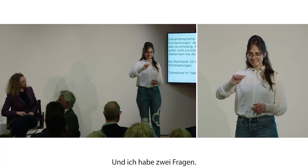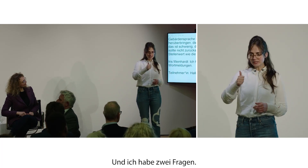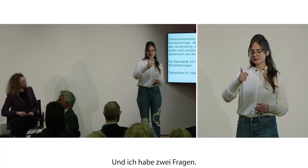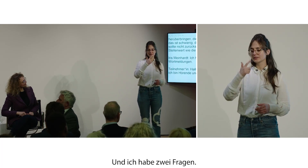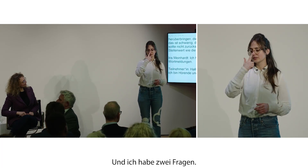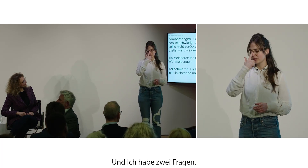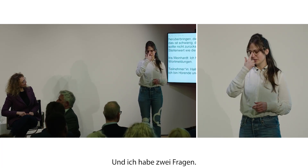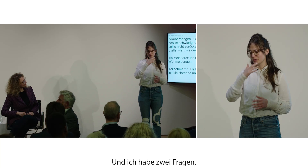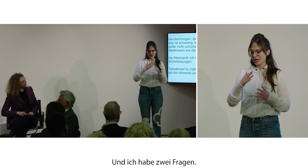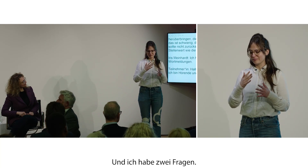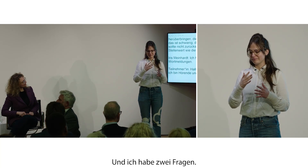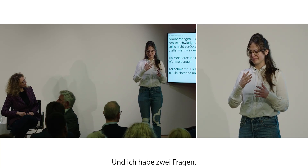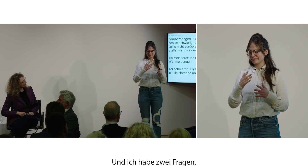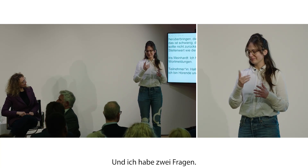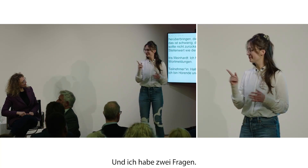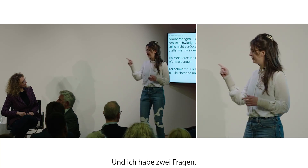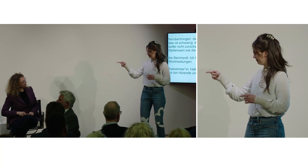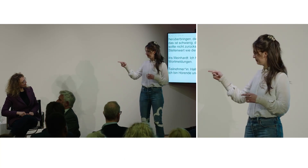Und ich habe zwei Fragen